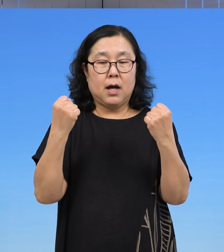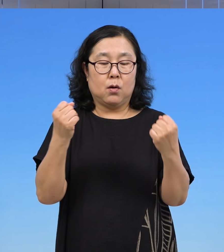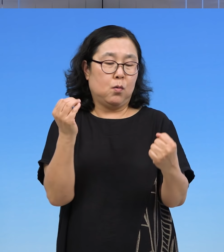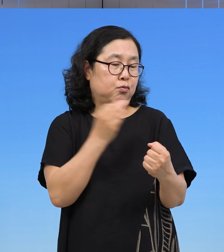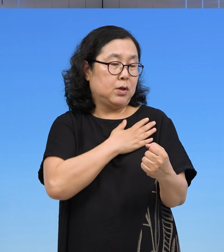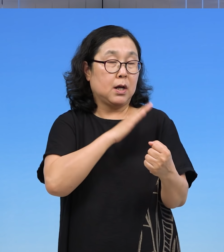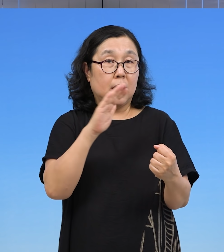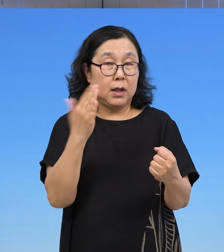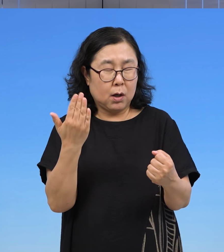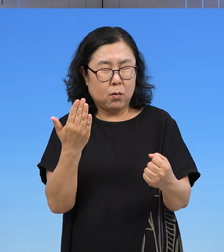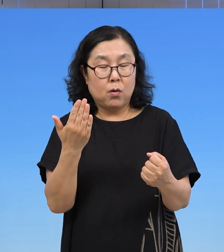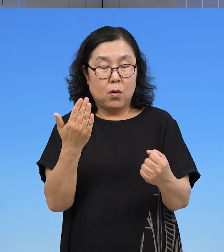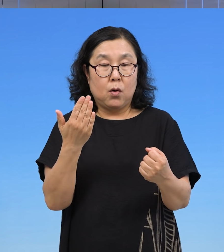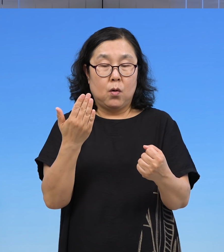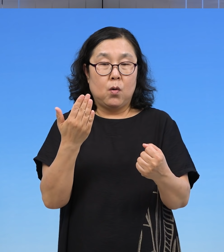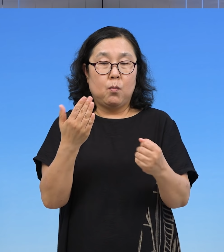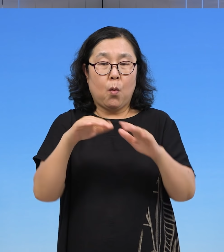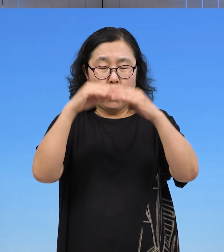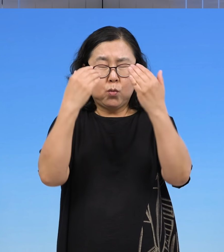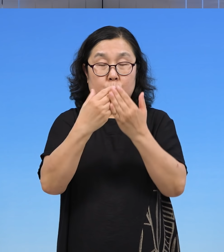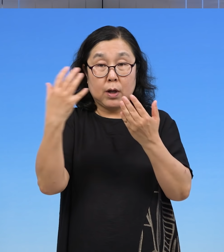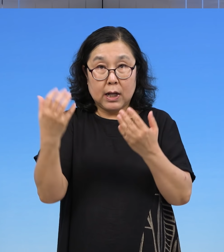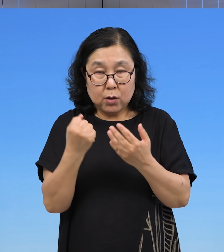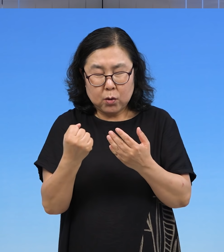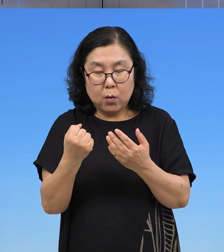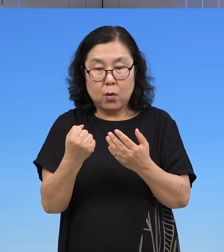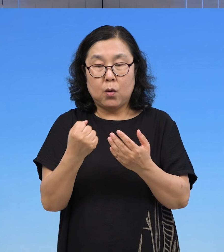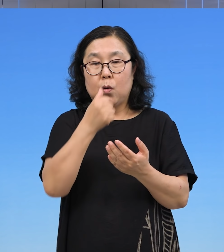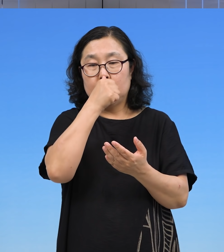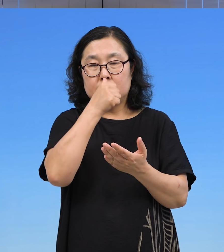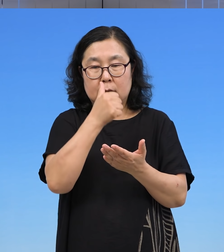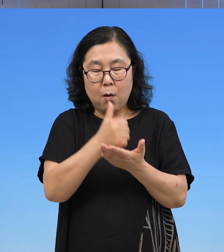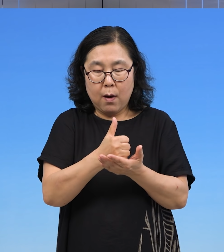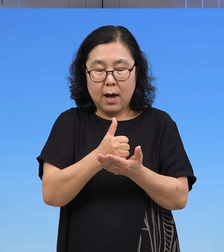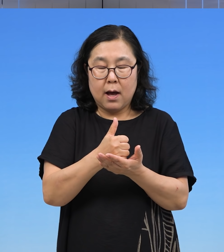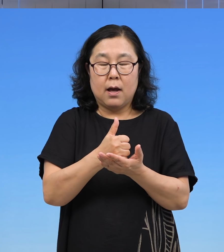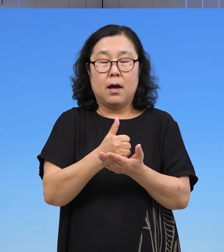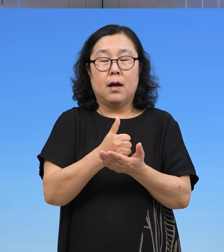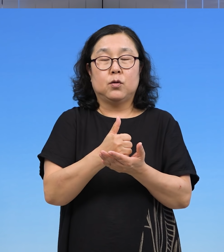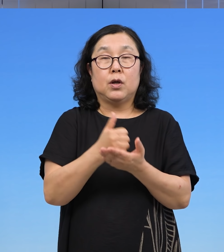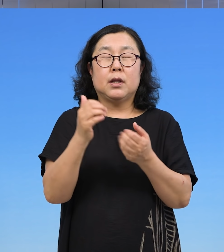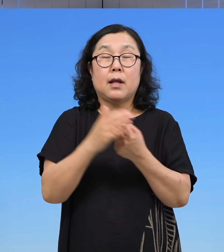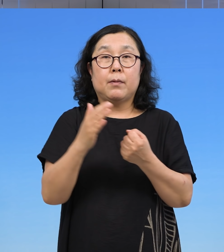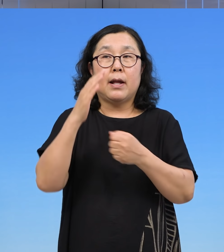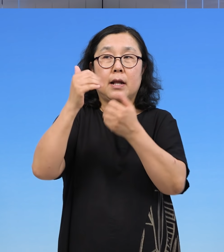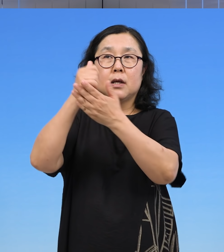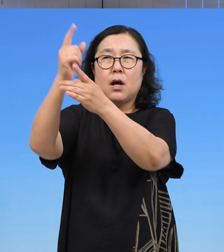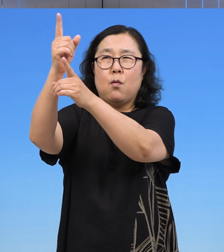살고 다 갖추어도 근원적으로 죄로 말미암아 하나님과 원수되었던 그 상태가